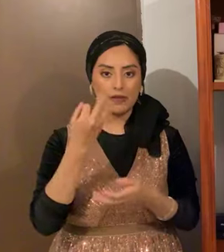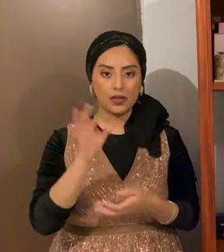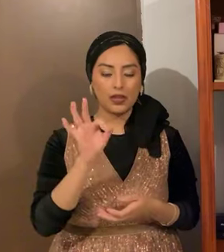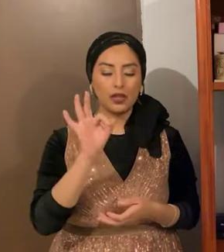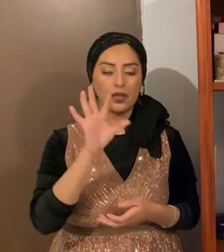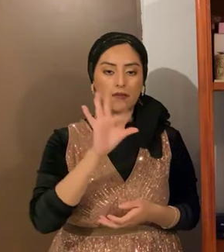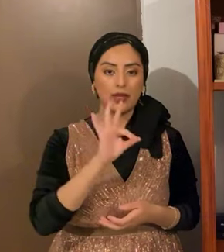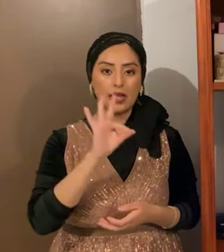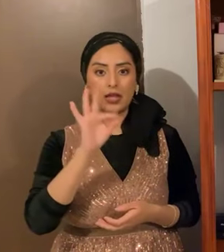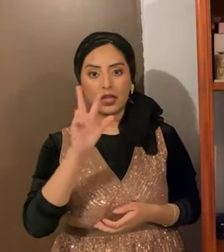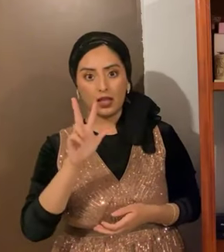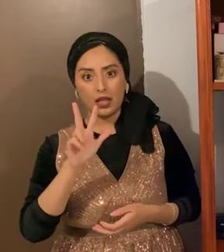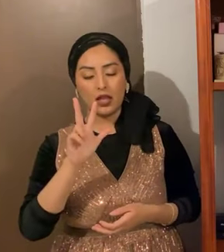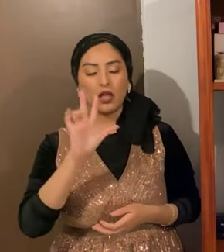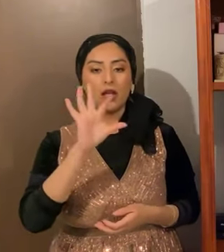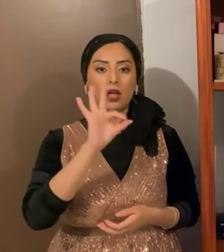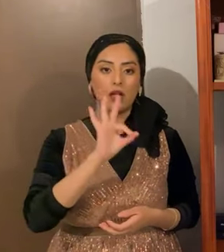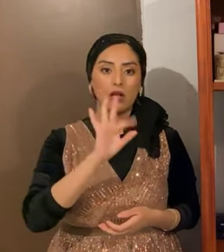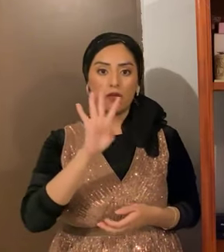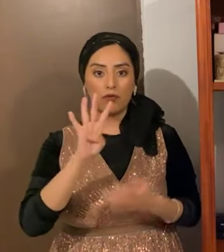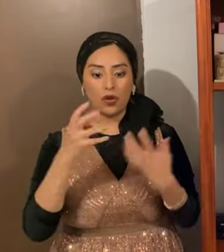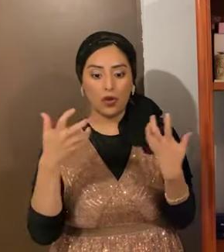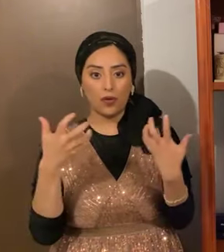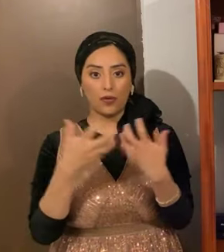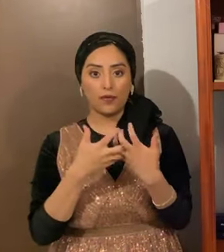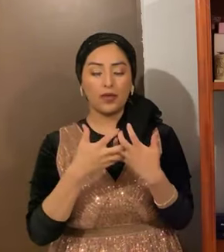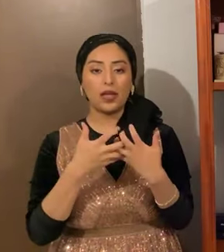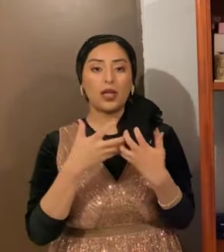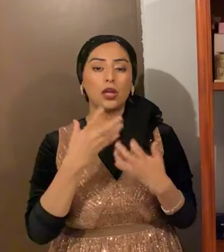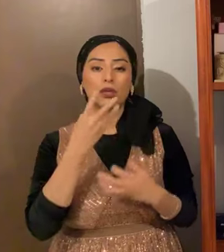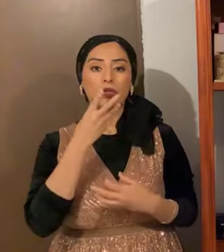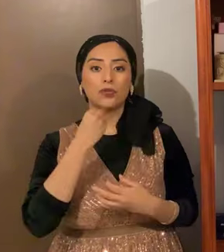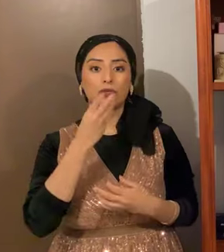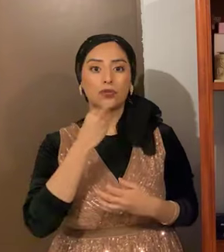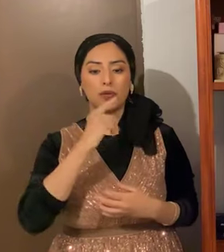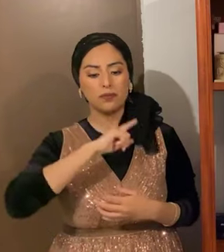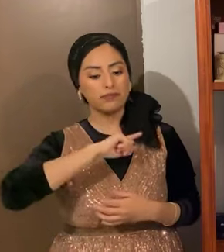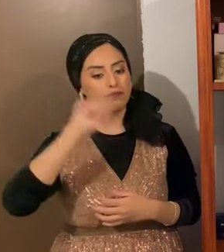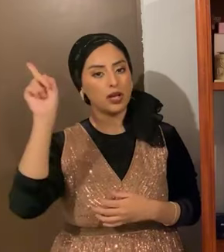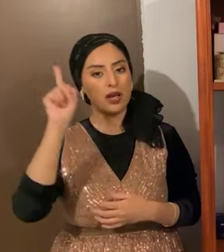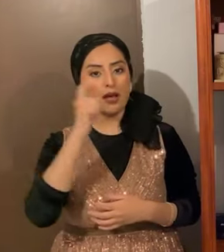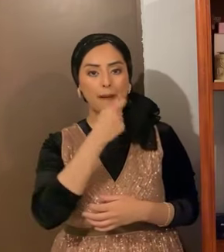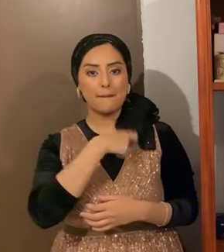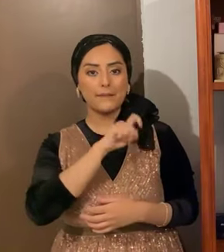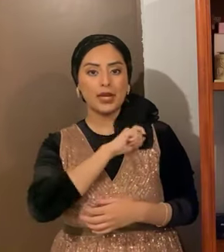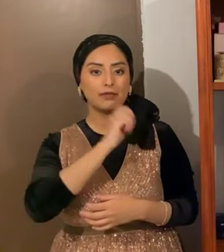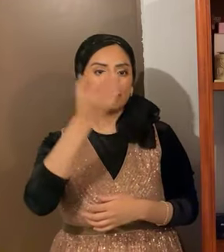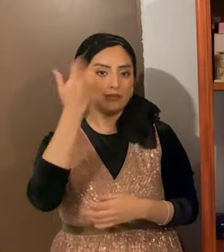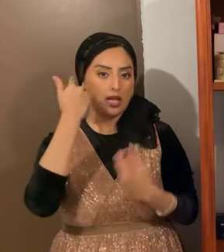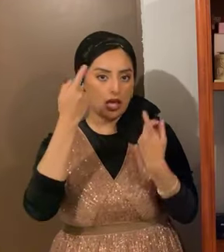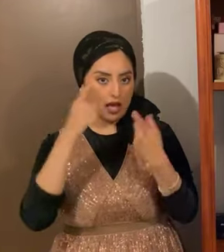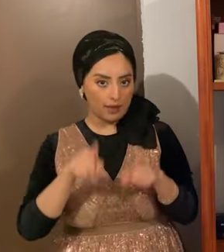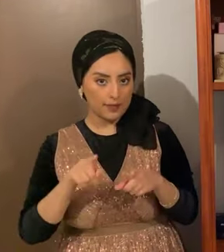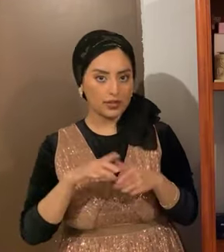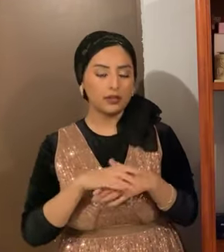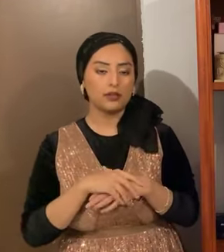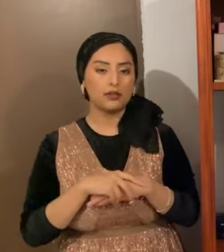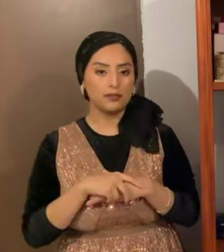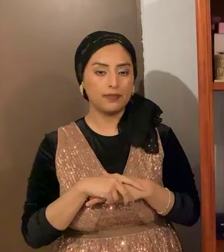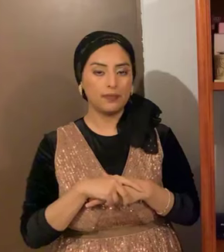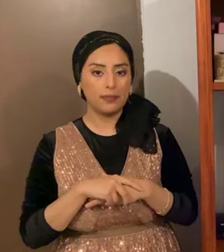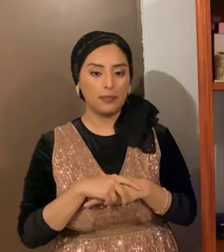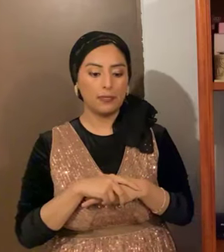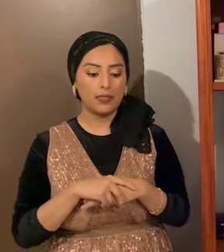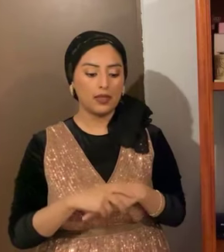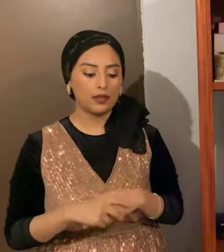1493-94 con la expulsión de los judíos de España, que fue en 1492, y el descubrimiento de América, pero